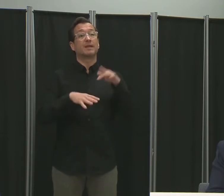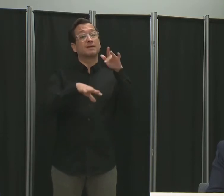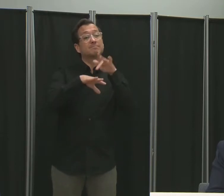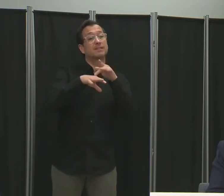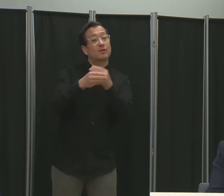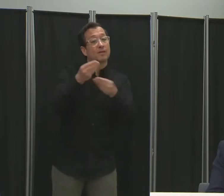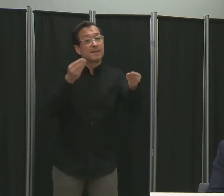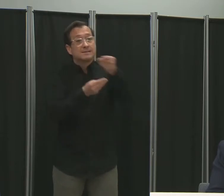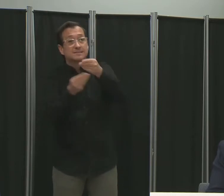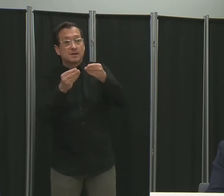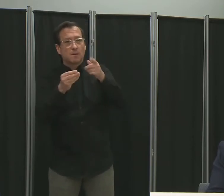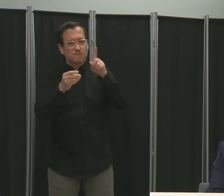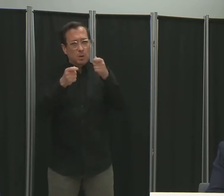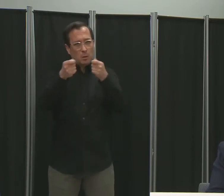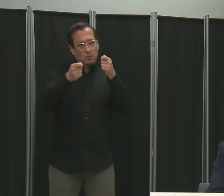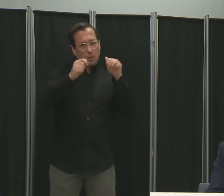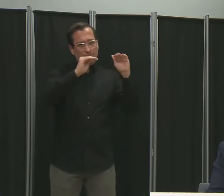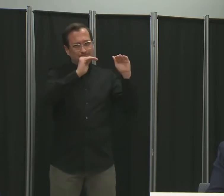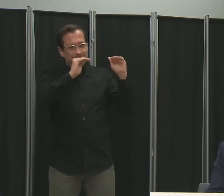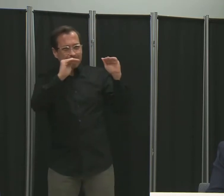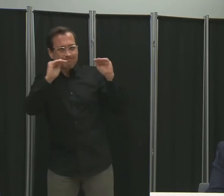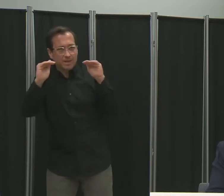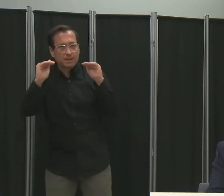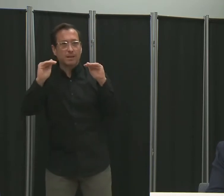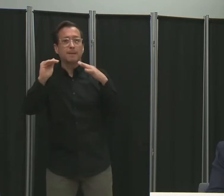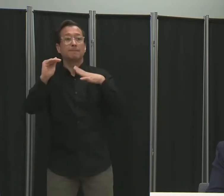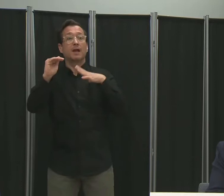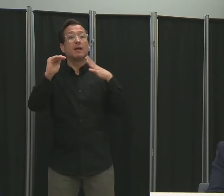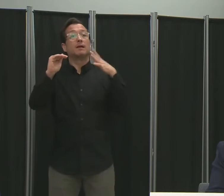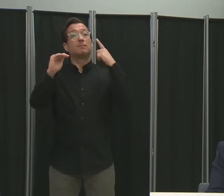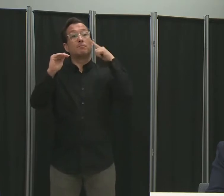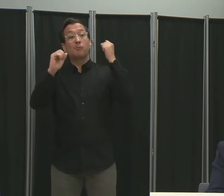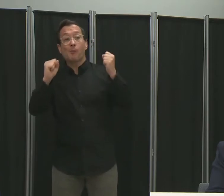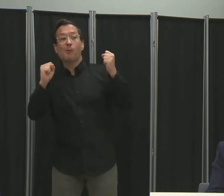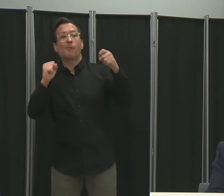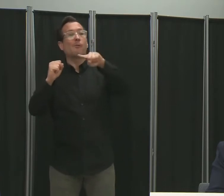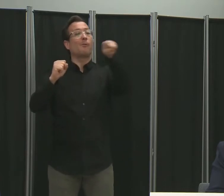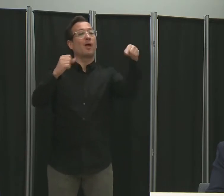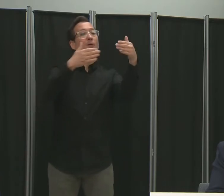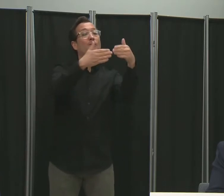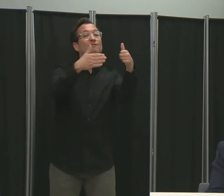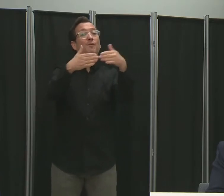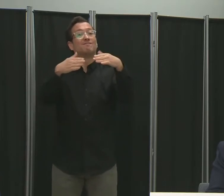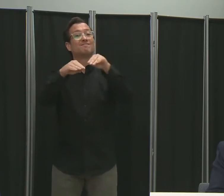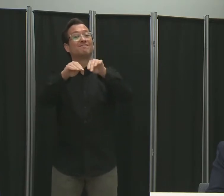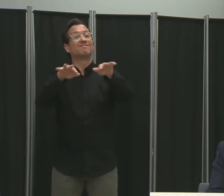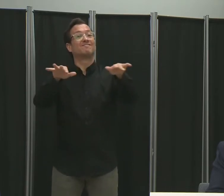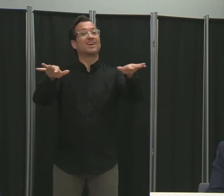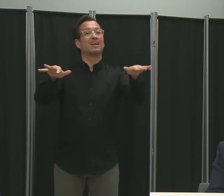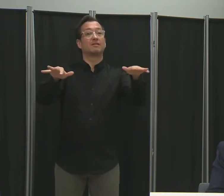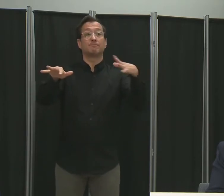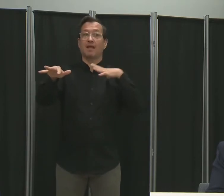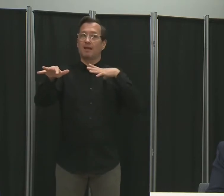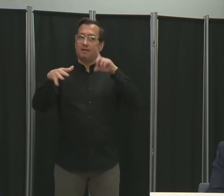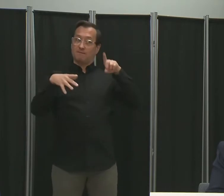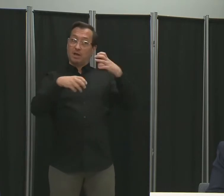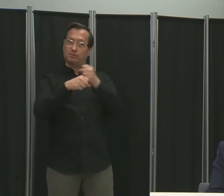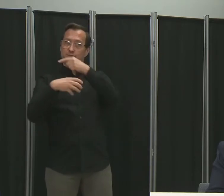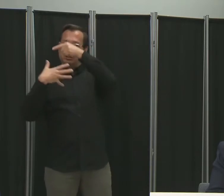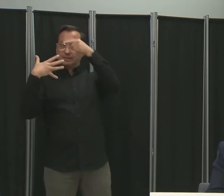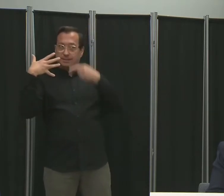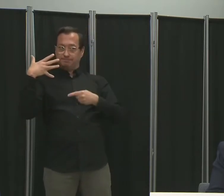conditions essentielles à un déconfinement sécuritaire et réussi doivent être au rendez vous avant qu'on puisse comme grandes métropoles